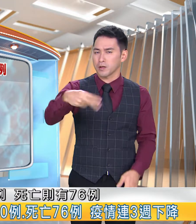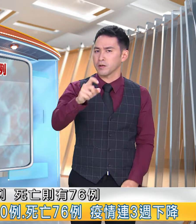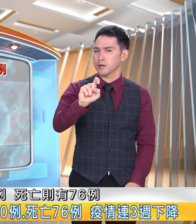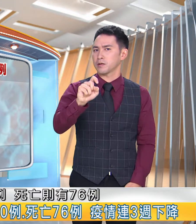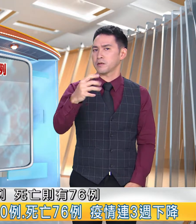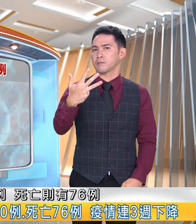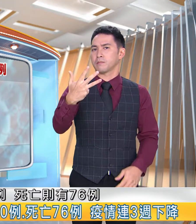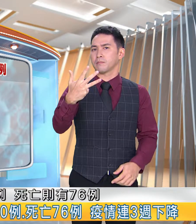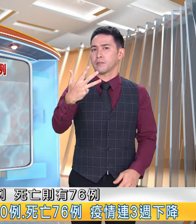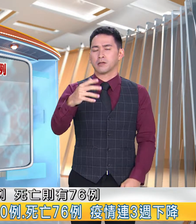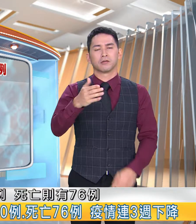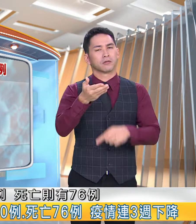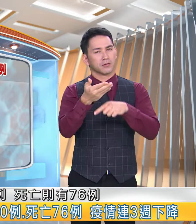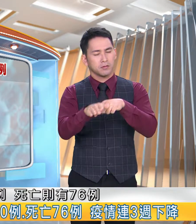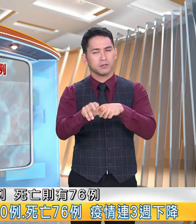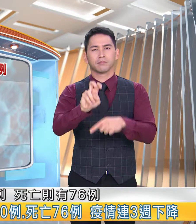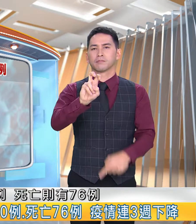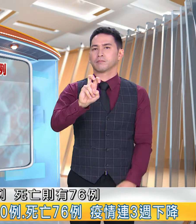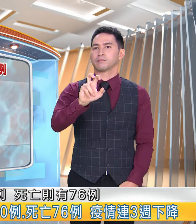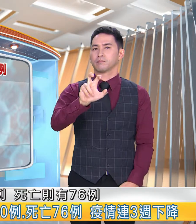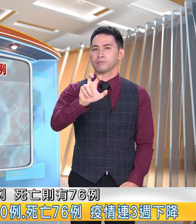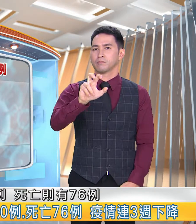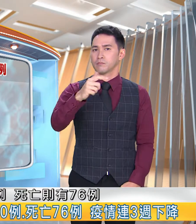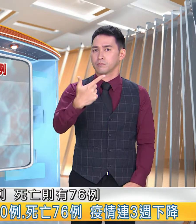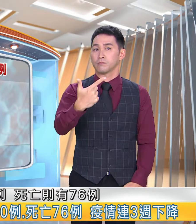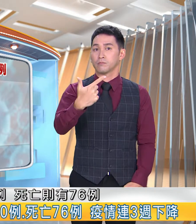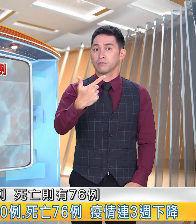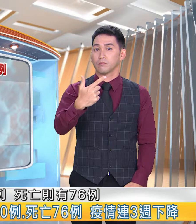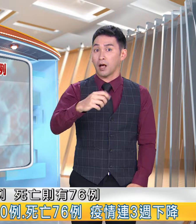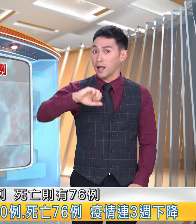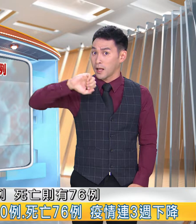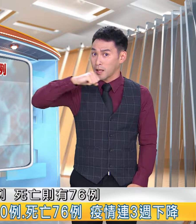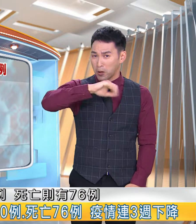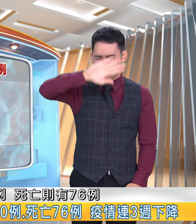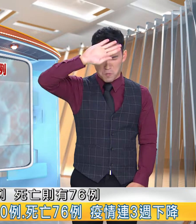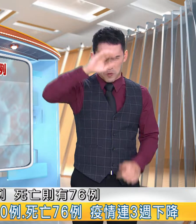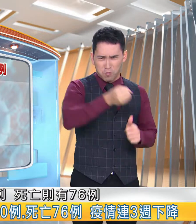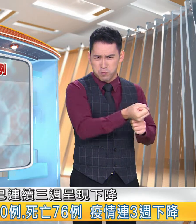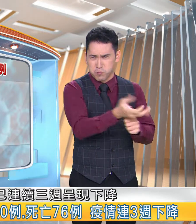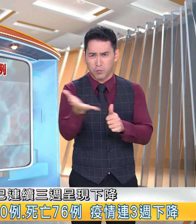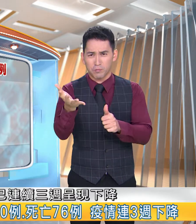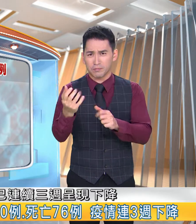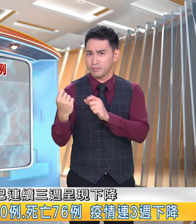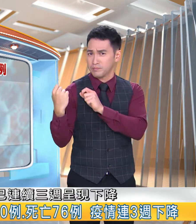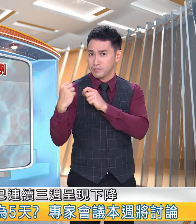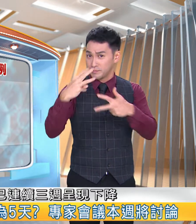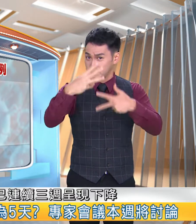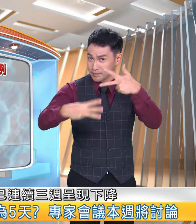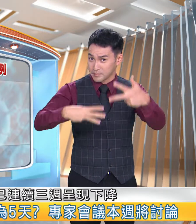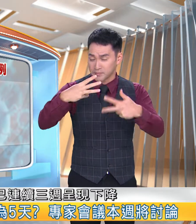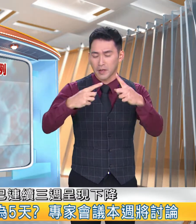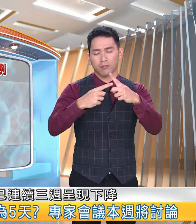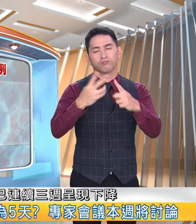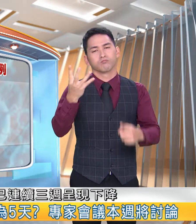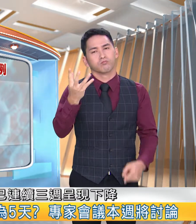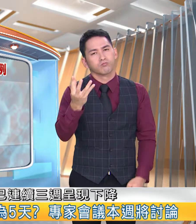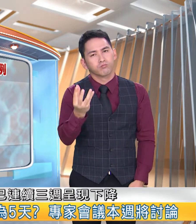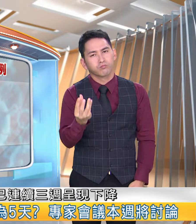有218例，死亡则有76例。由于本土疫情已经连续3周呈现下